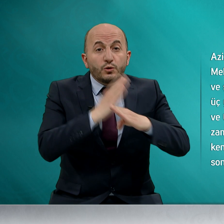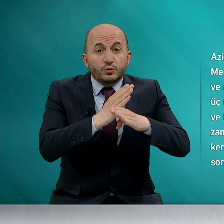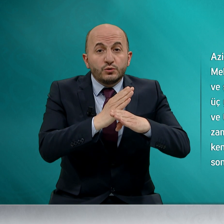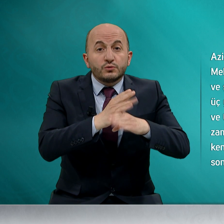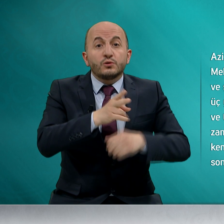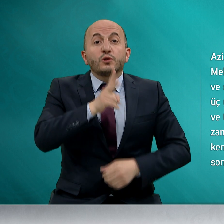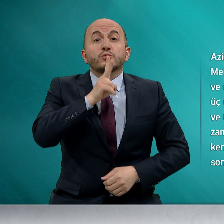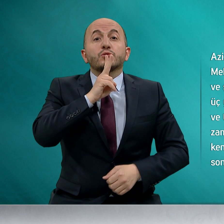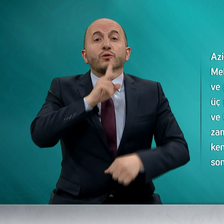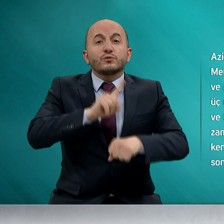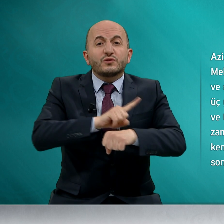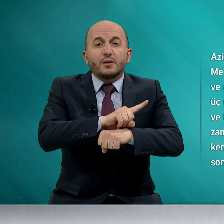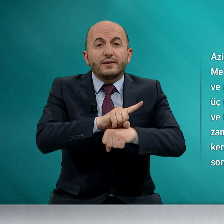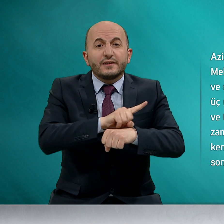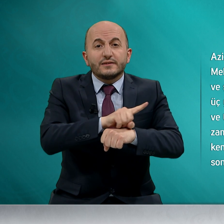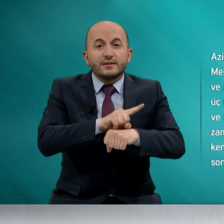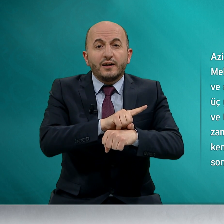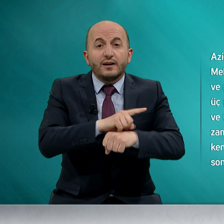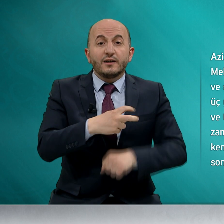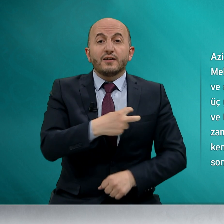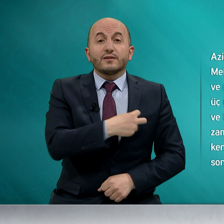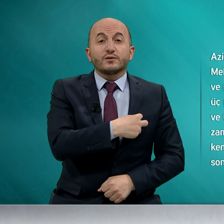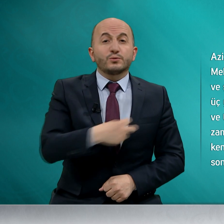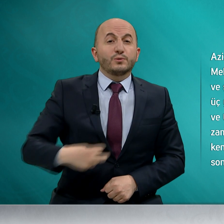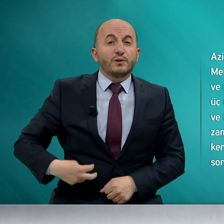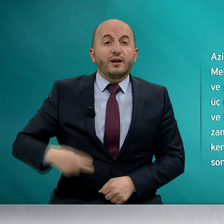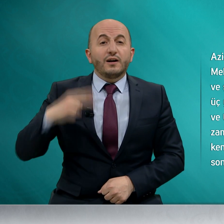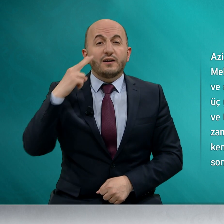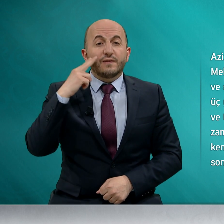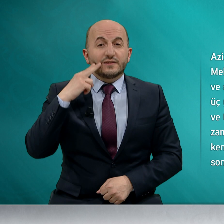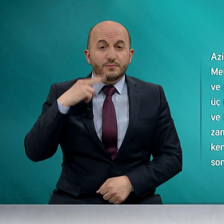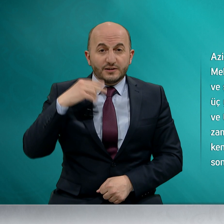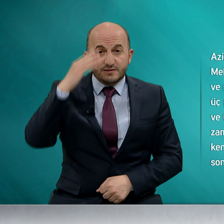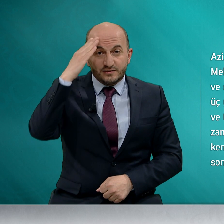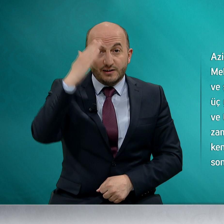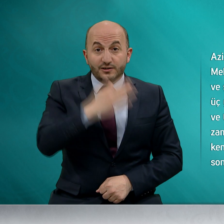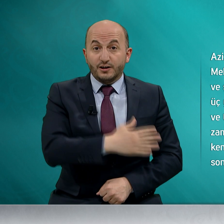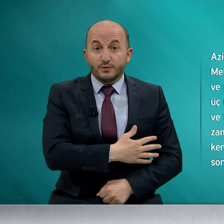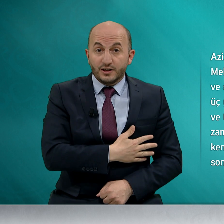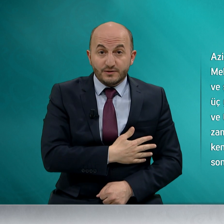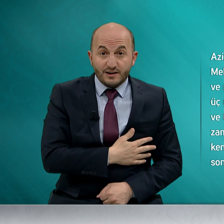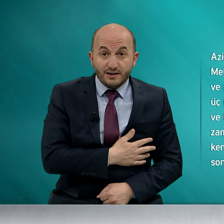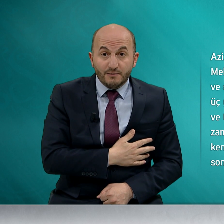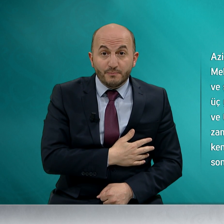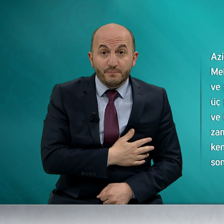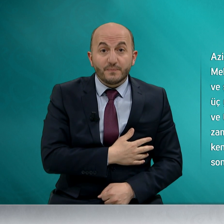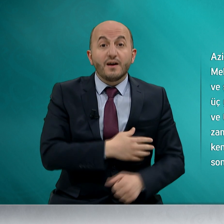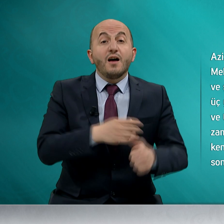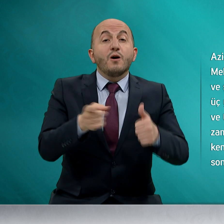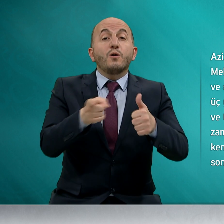Boykotun son zamanlarında Resulullah Efendimiz sallallahu aleyhi ve sellem